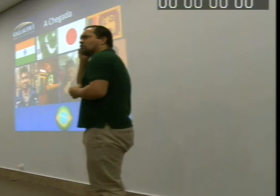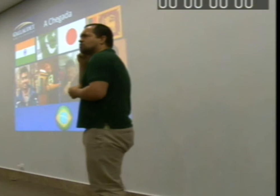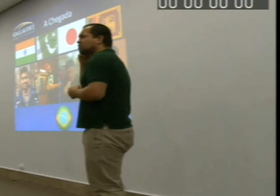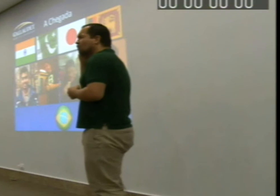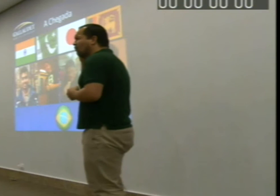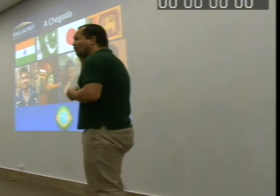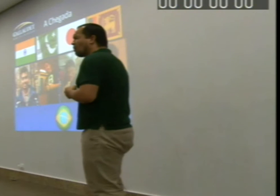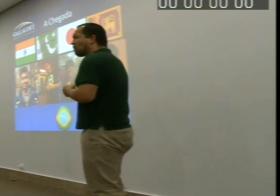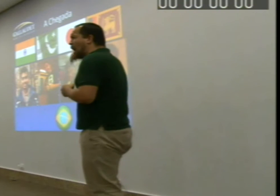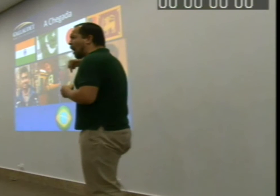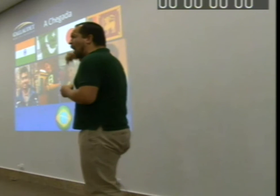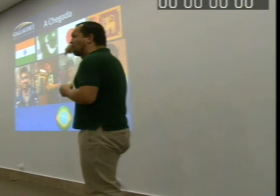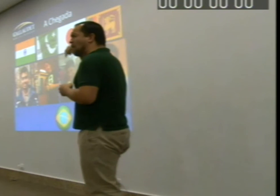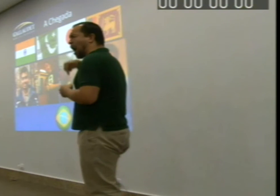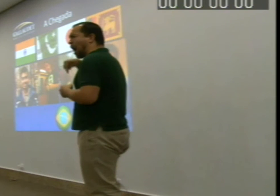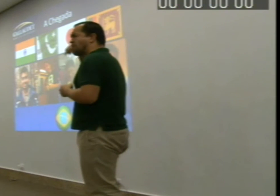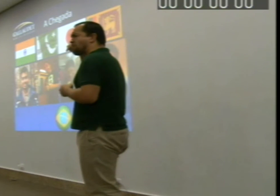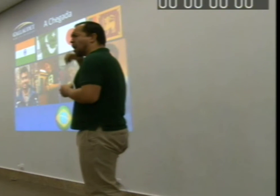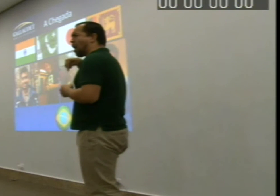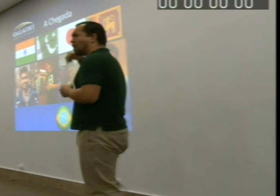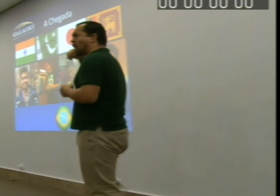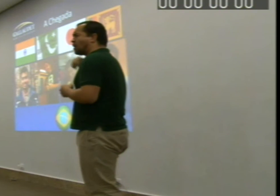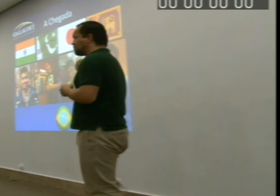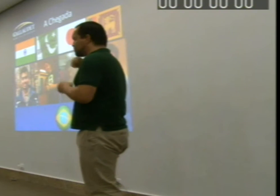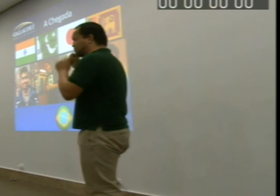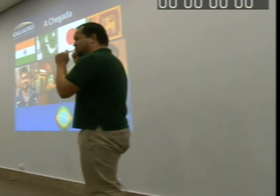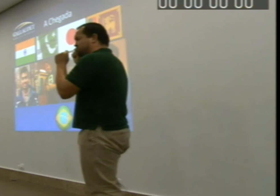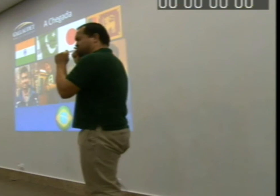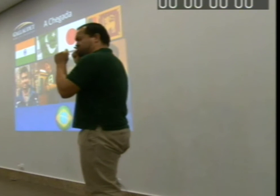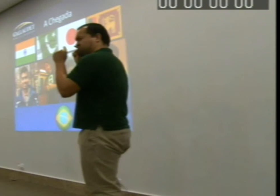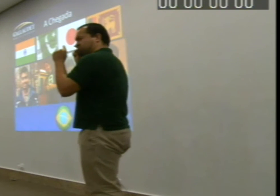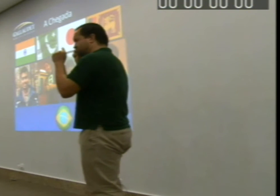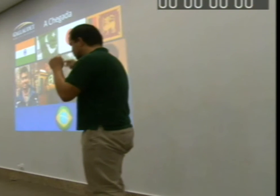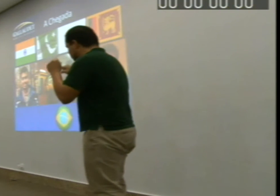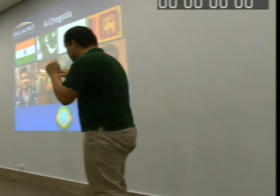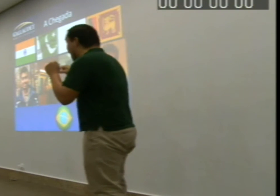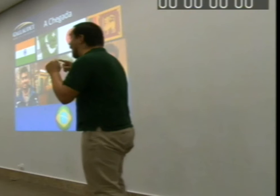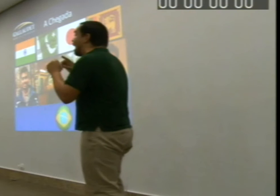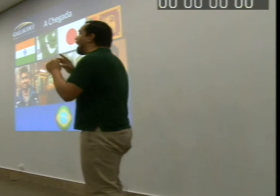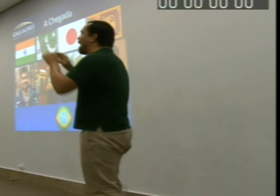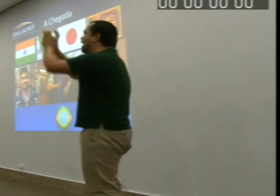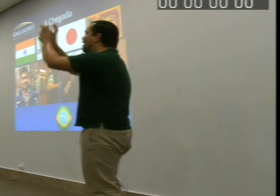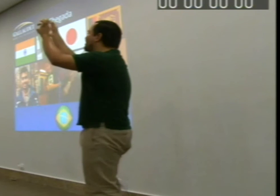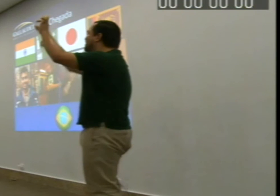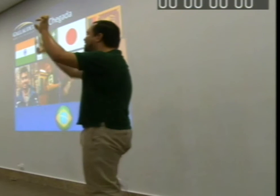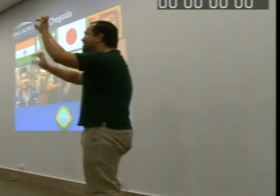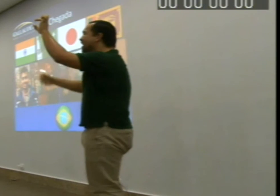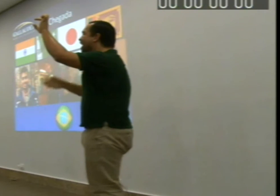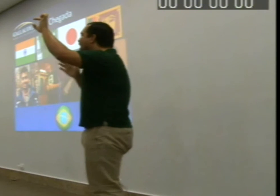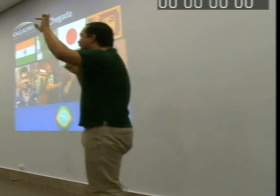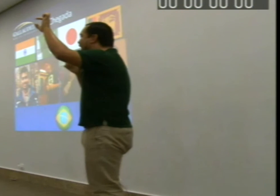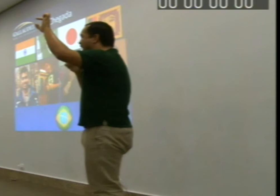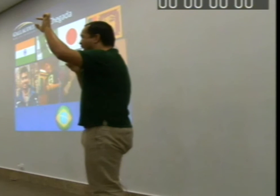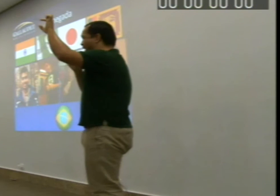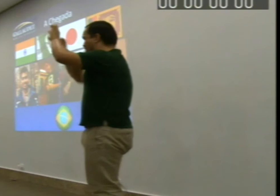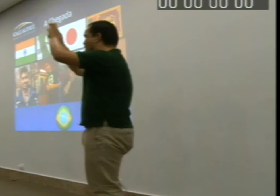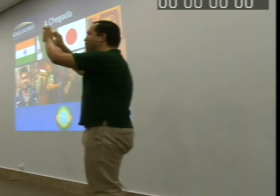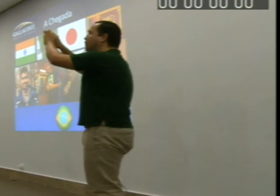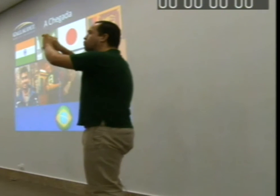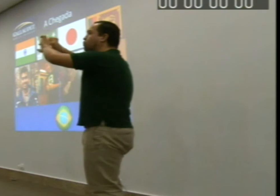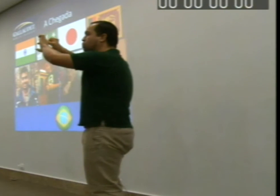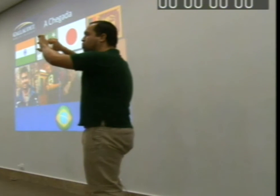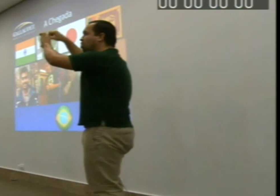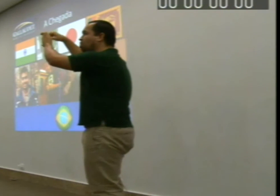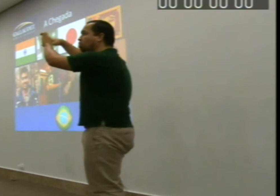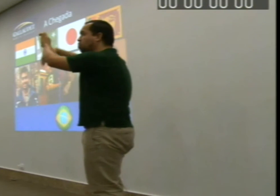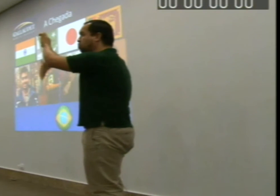madrugada então eu ouvi algum barulho um barulho era um cano um cano